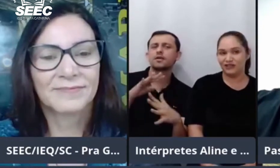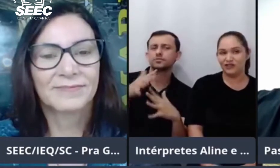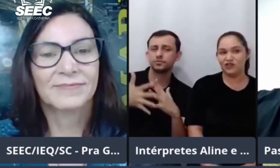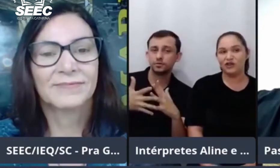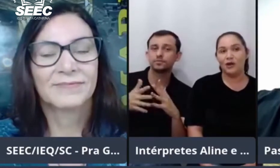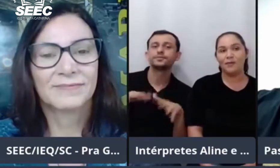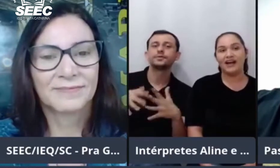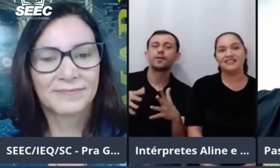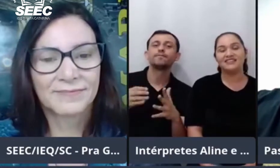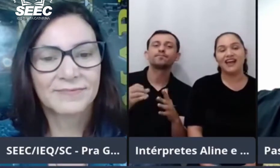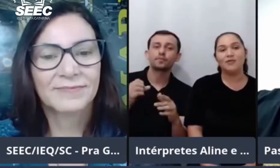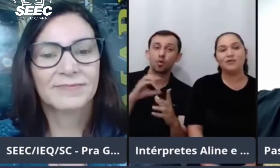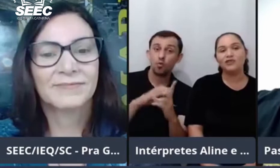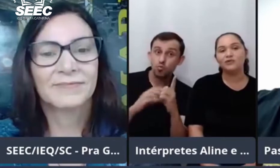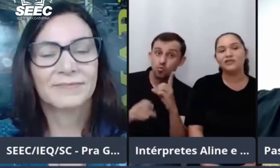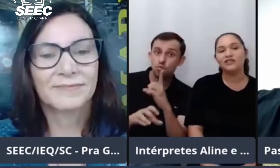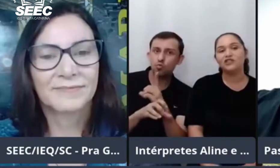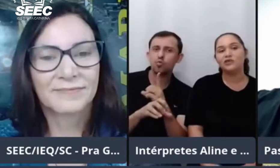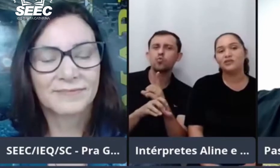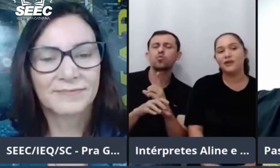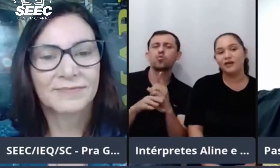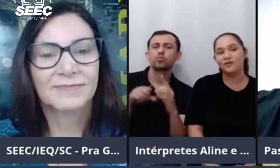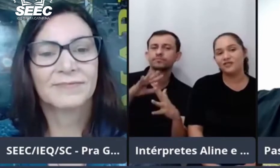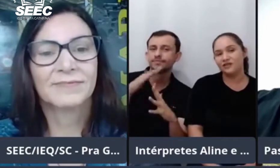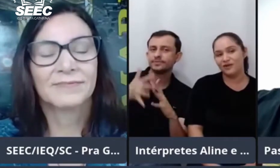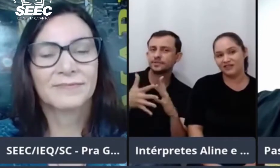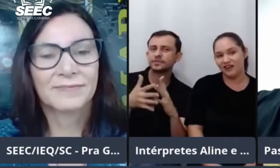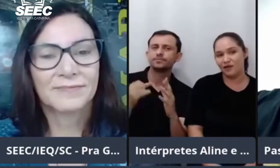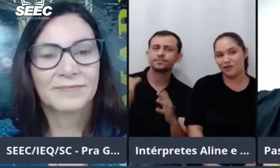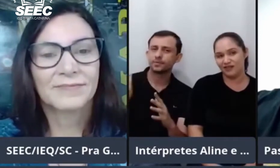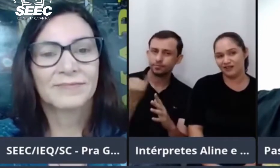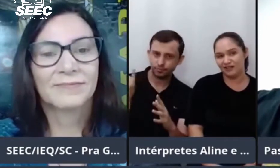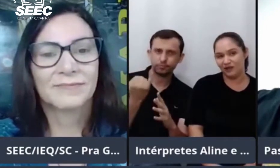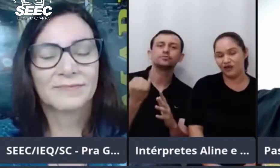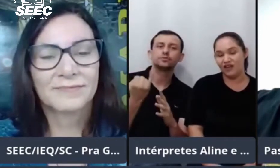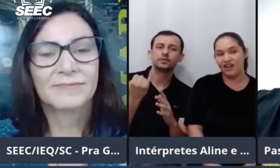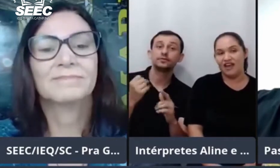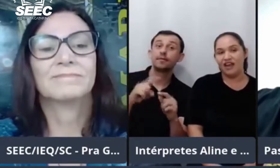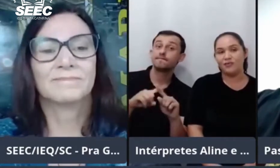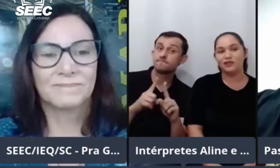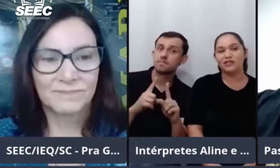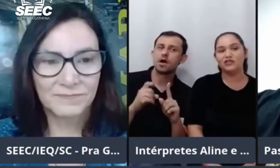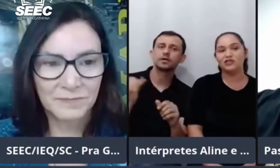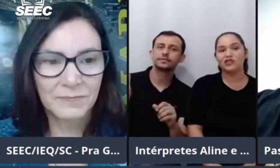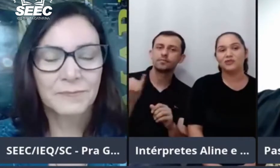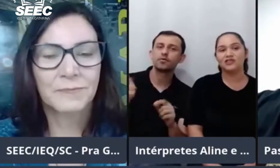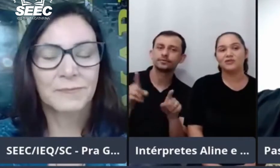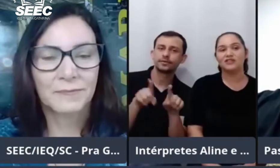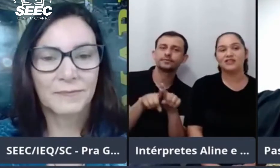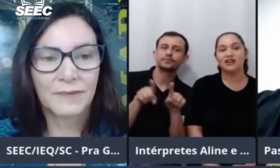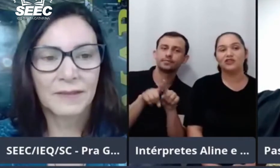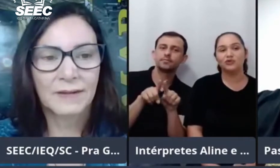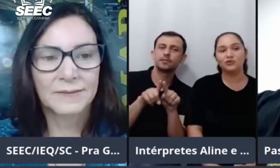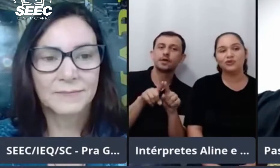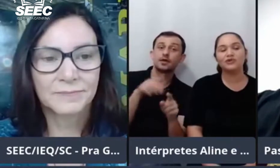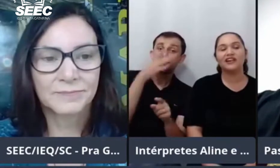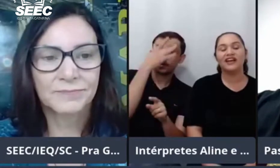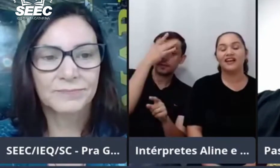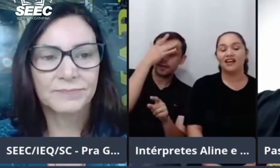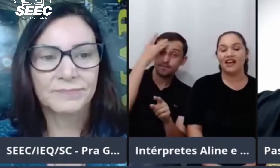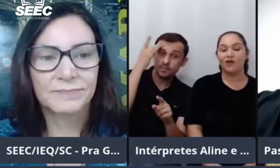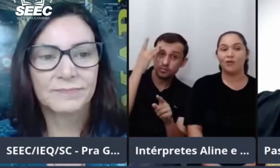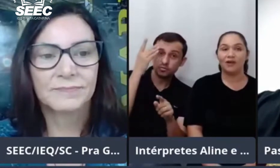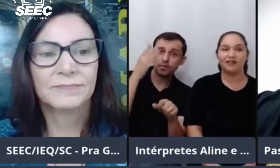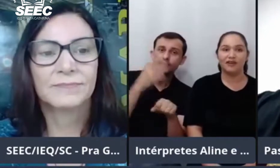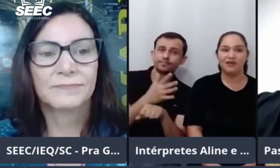é importante, mas é muito importante que os membros também saibam essa língua. É importante que nós possamos estar junto,